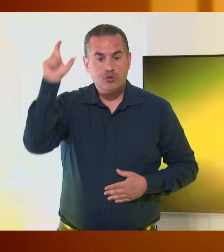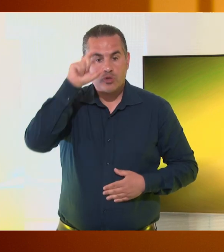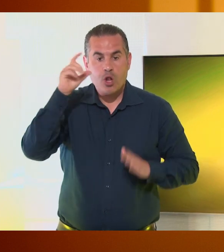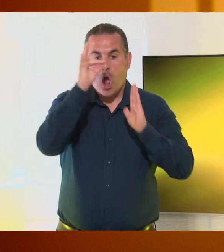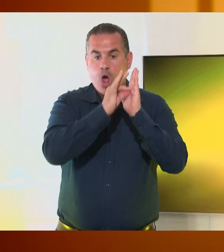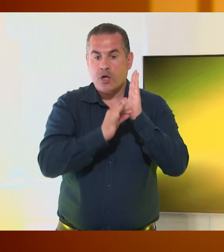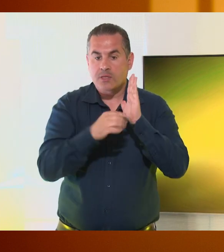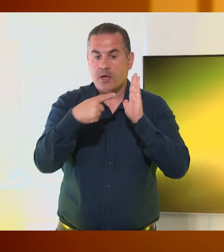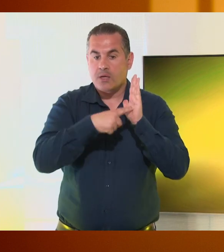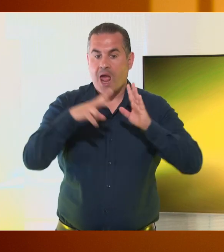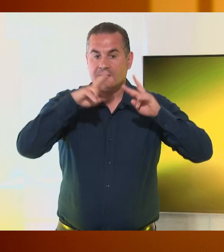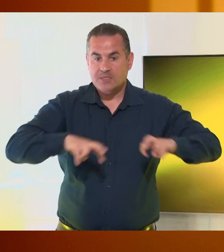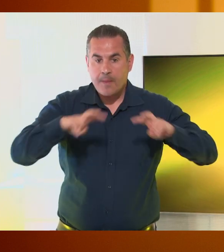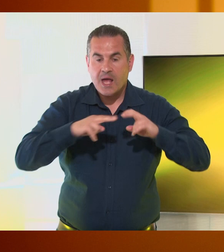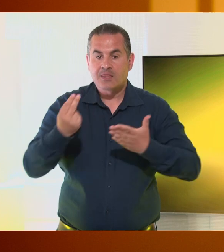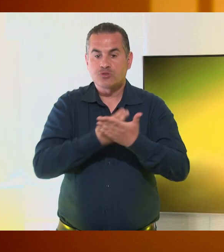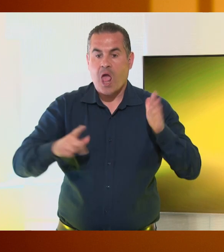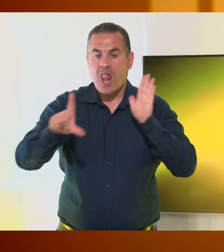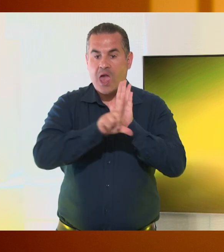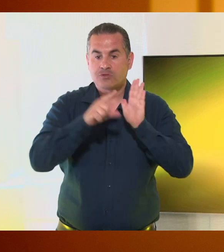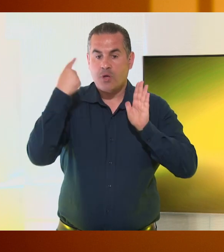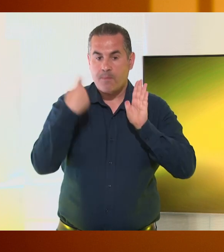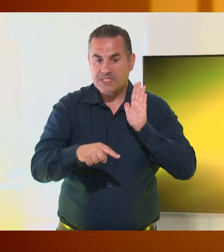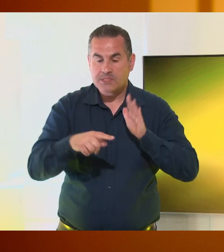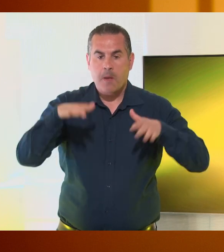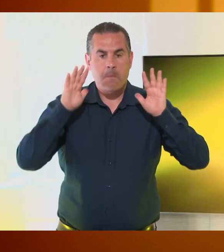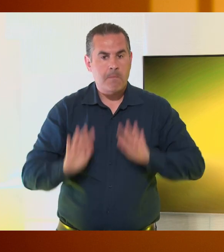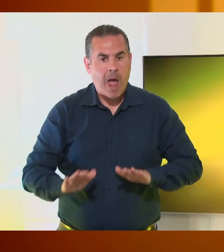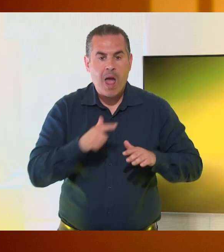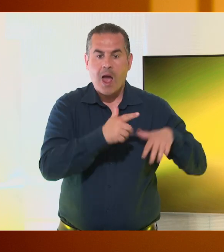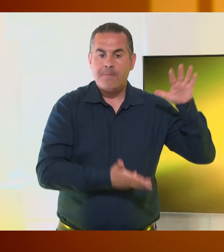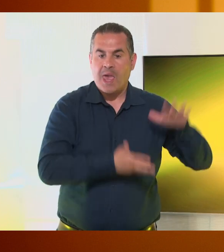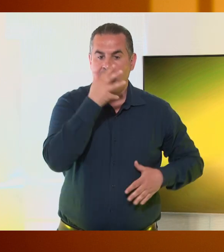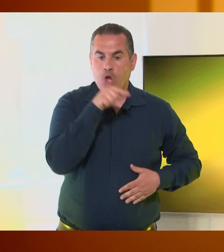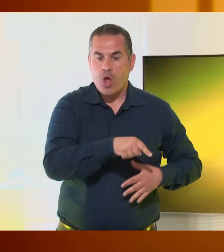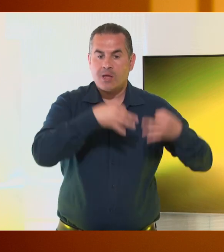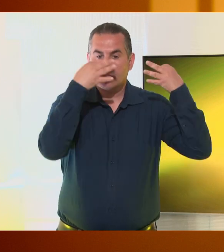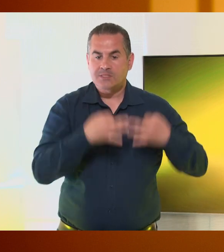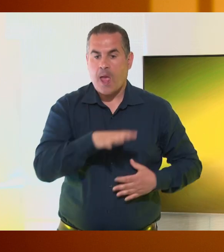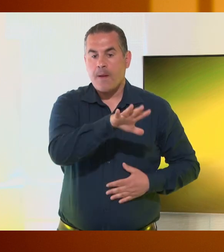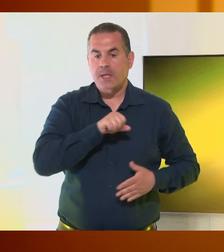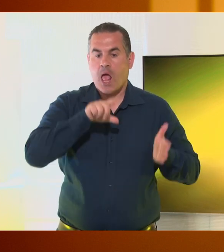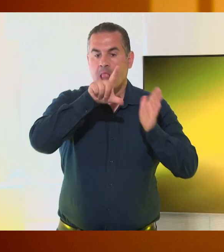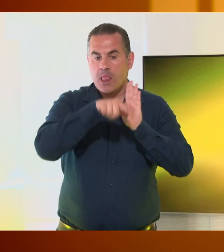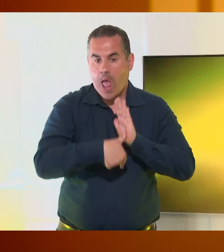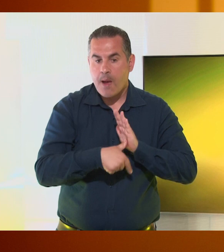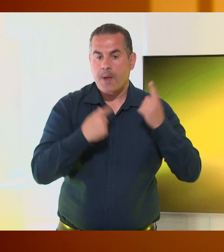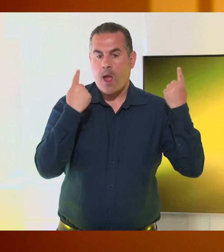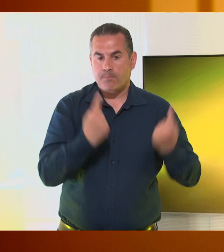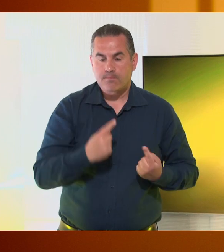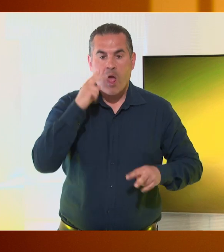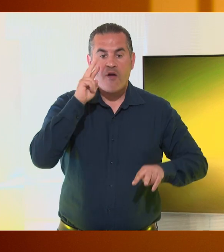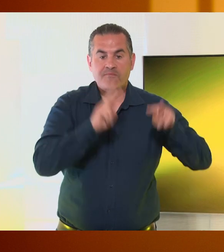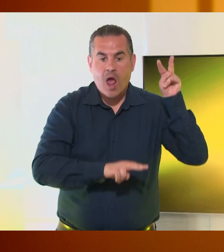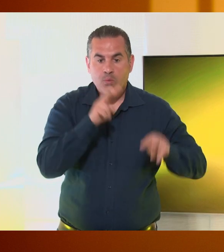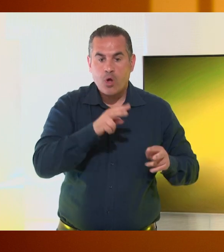nazionale e il lavoro della Conferenza Stato-Regioni. Si profila infatti la possibilità che il Ministero dell'Ambiente possa concedere un mandato alle